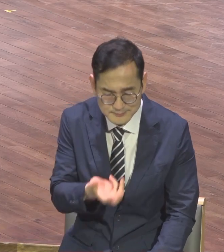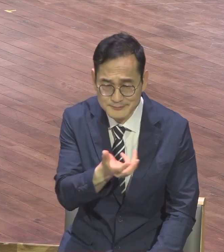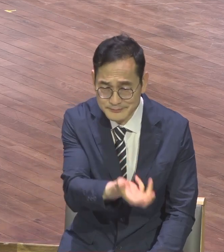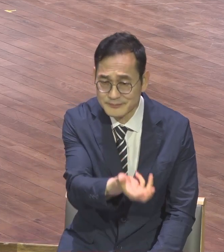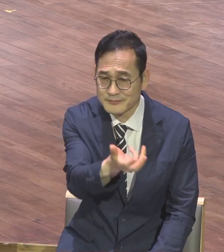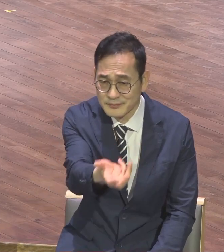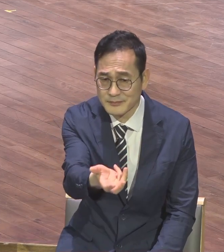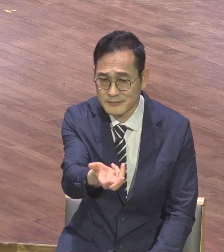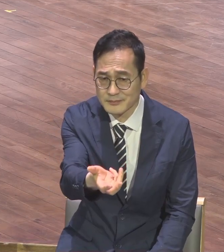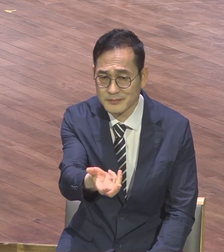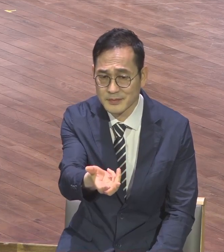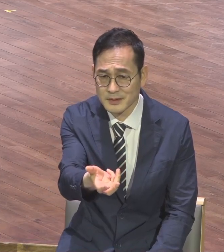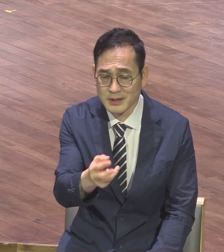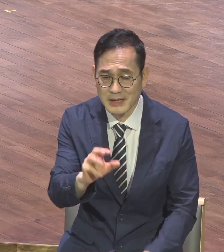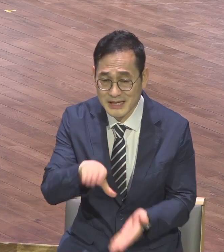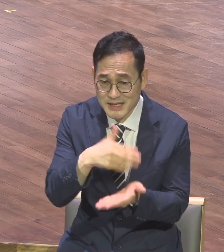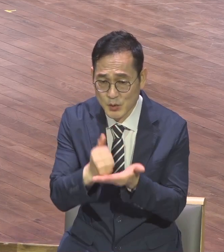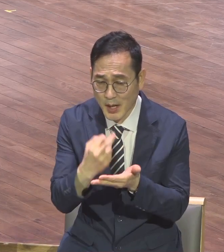이렇게